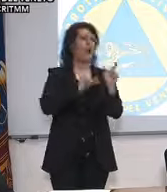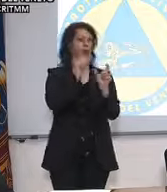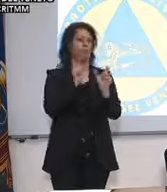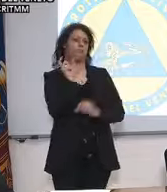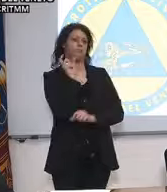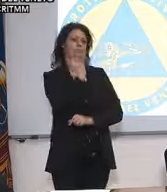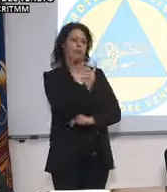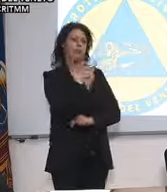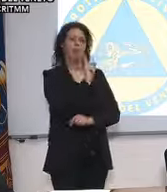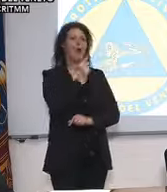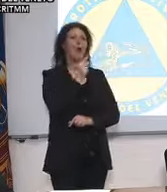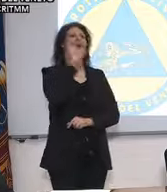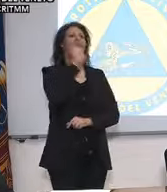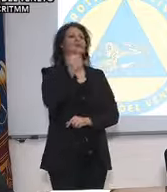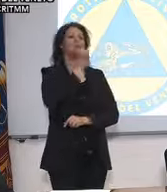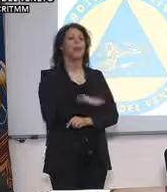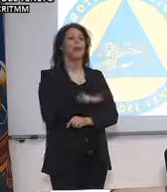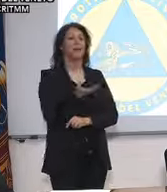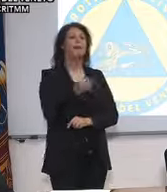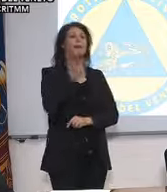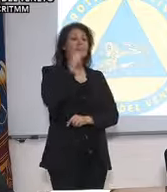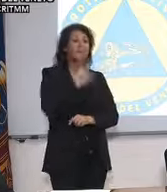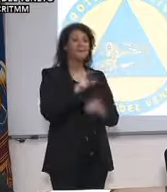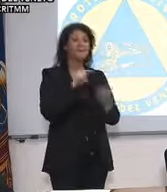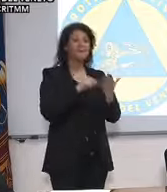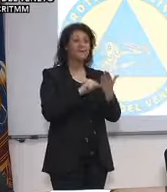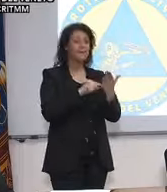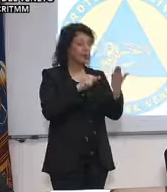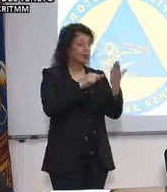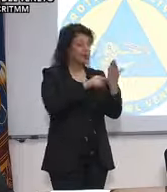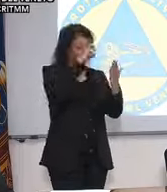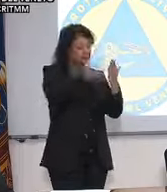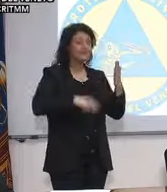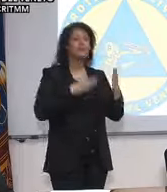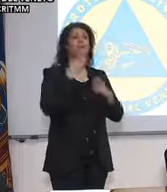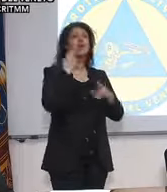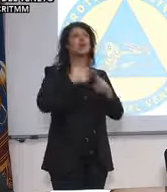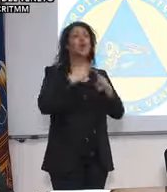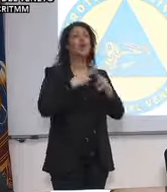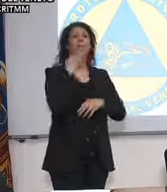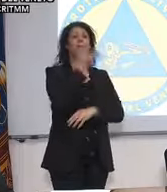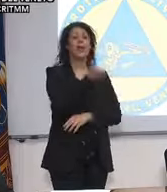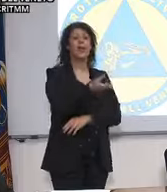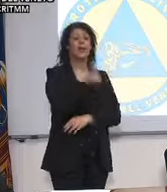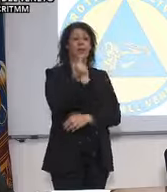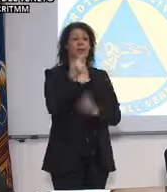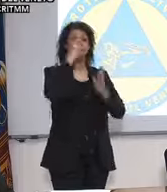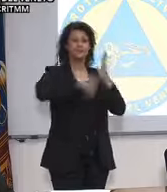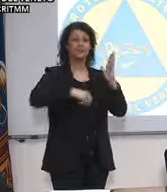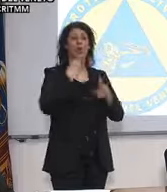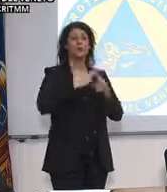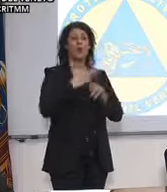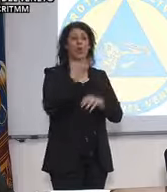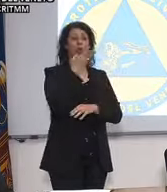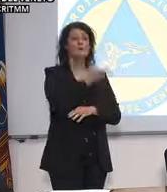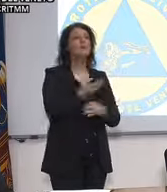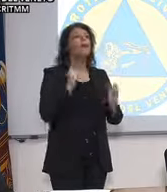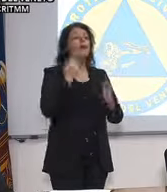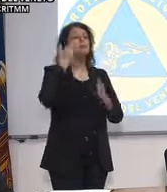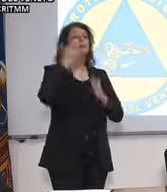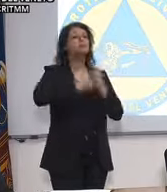l'1,23% sul reddito si paga direttamente a Roma, ma il nome in busta paga resta ancora.